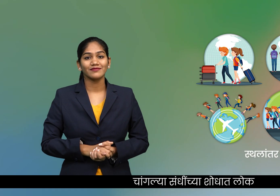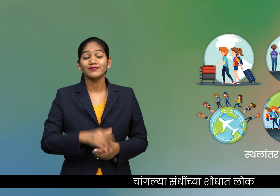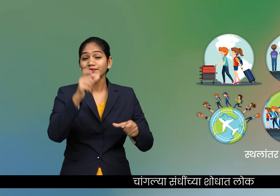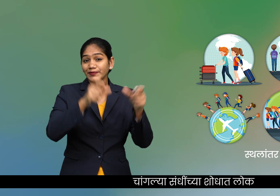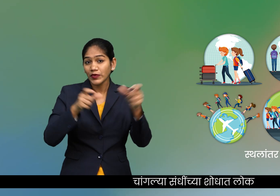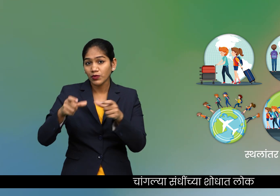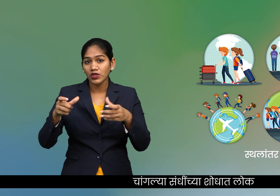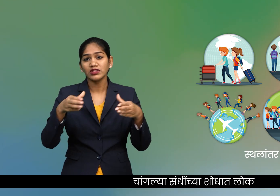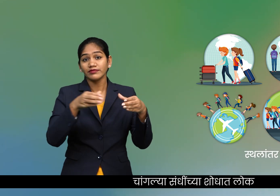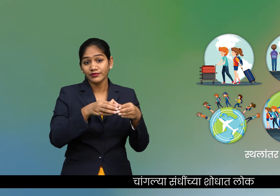चांगल्या संधीच्या शोधात लोक